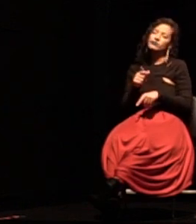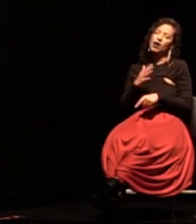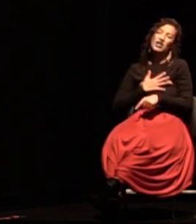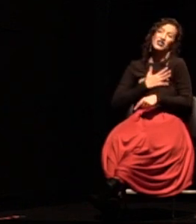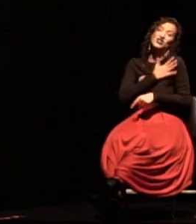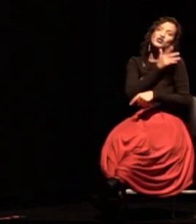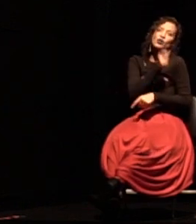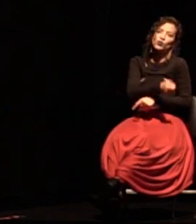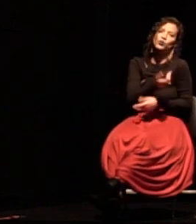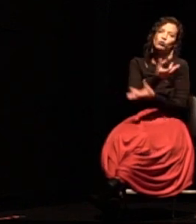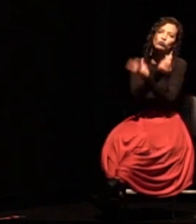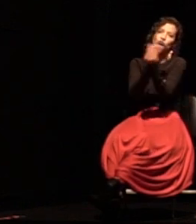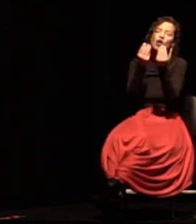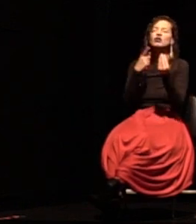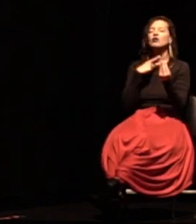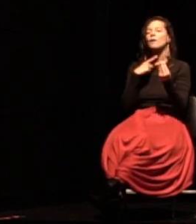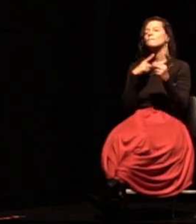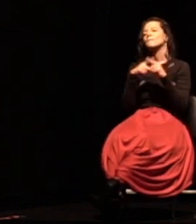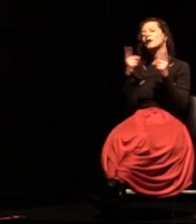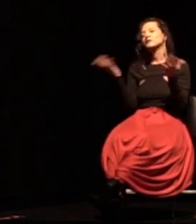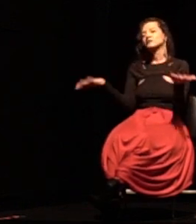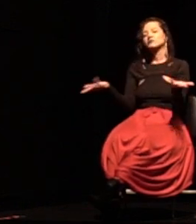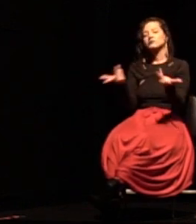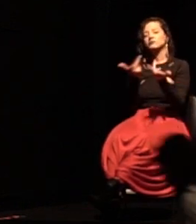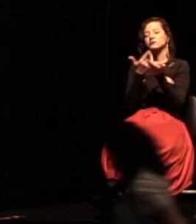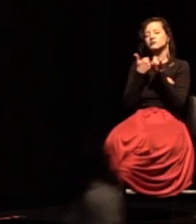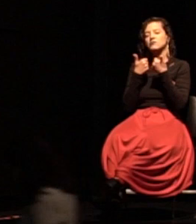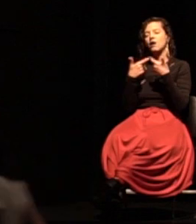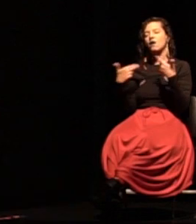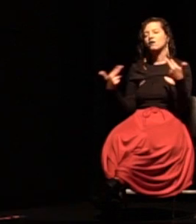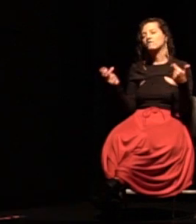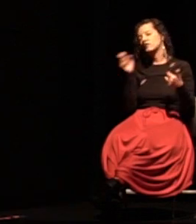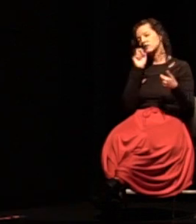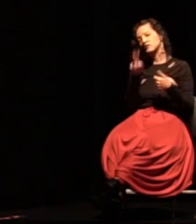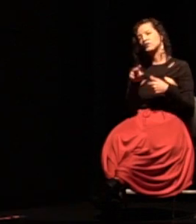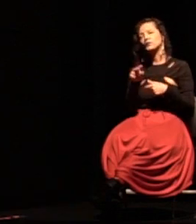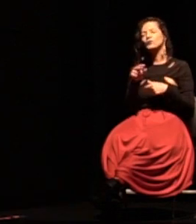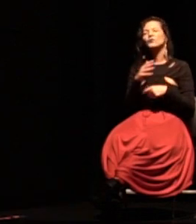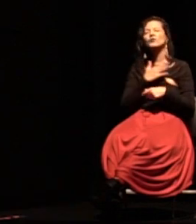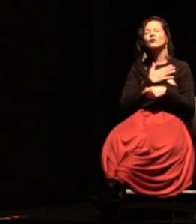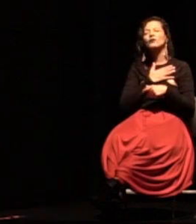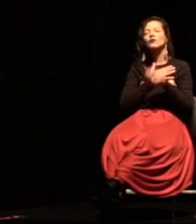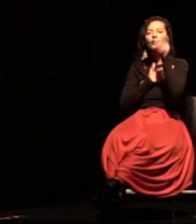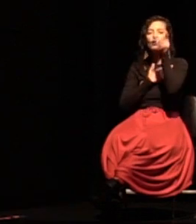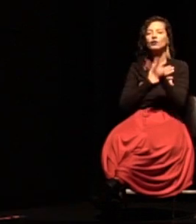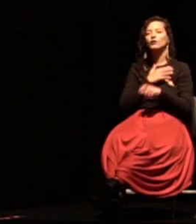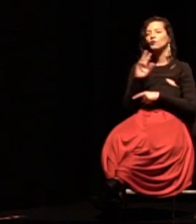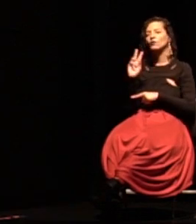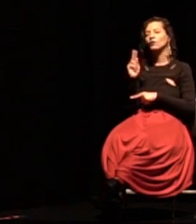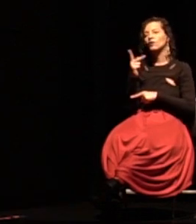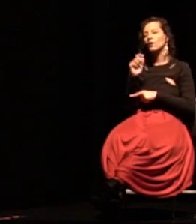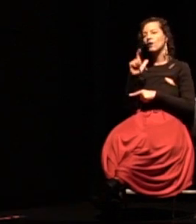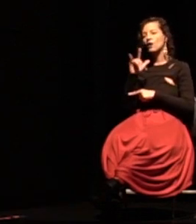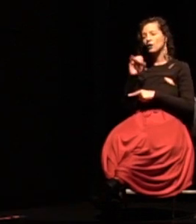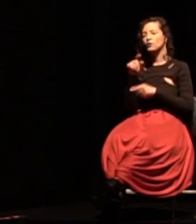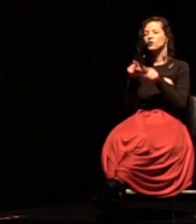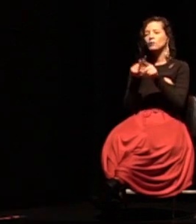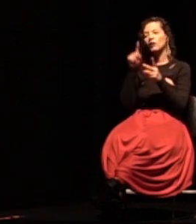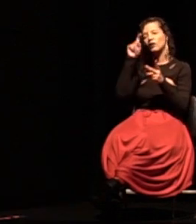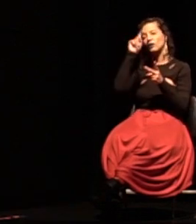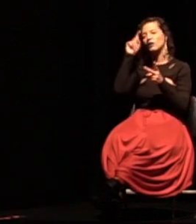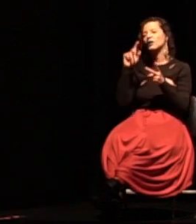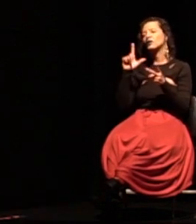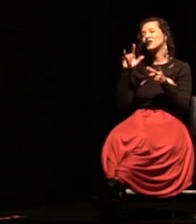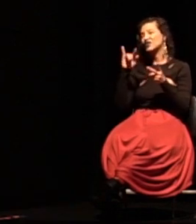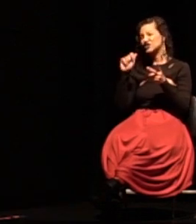vimos as maravilhas, por exemplo, né, do nosso querido Hélio, da Lígia, da